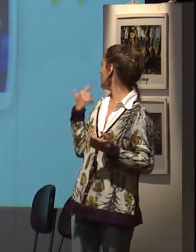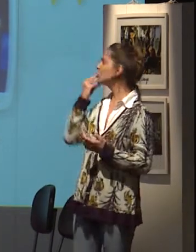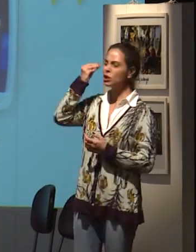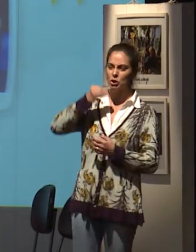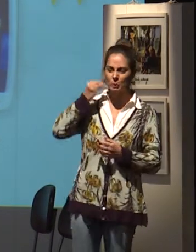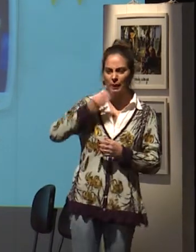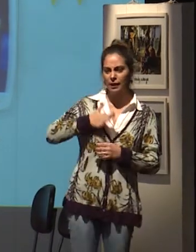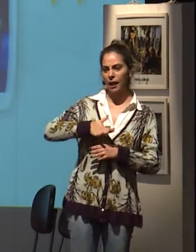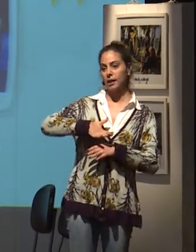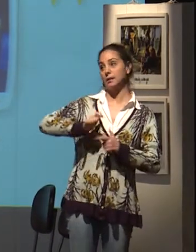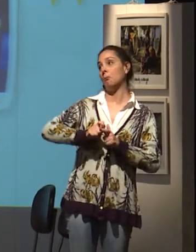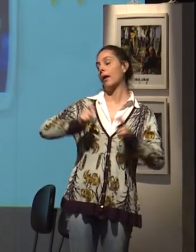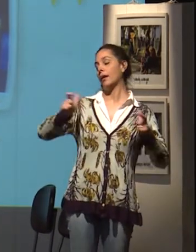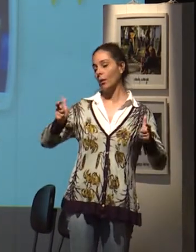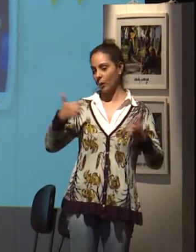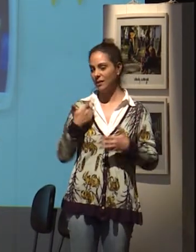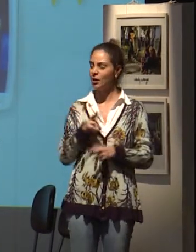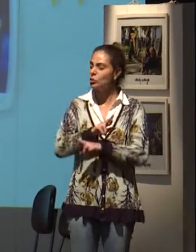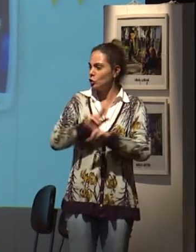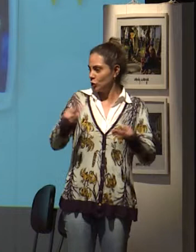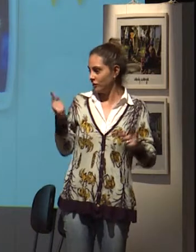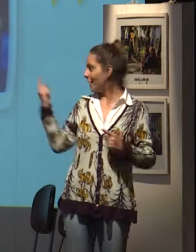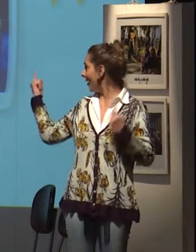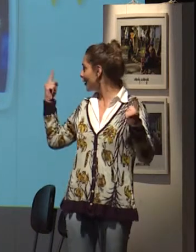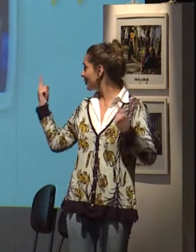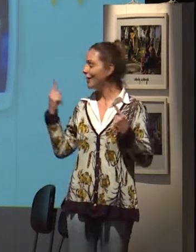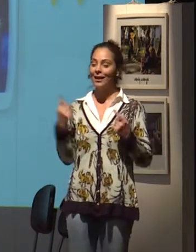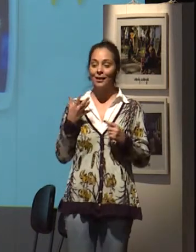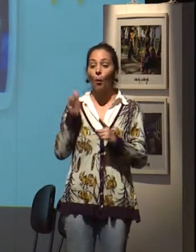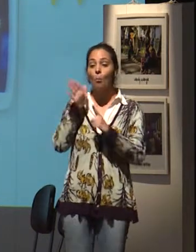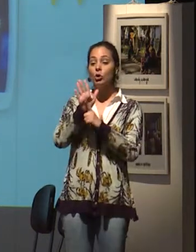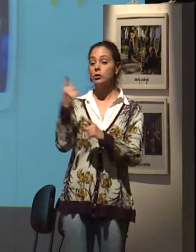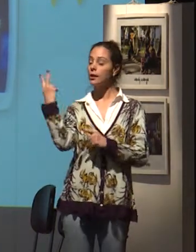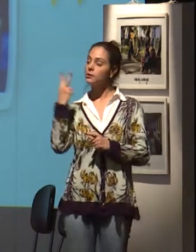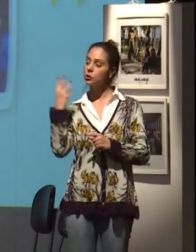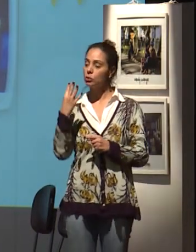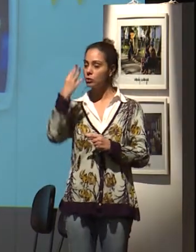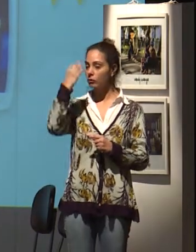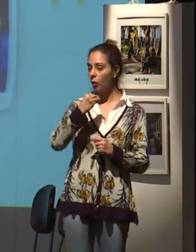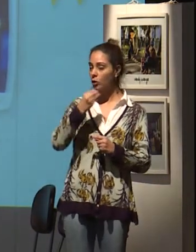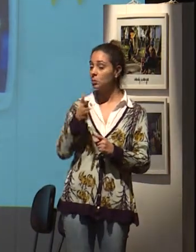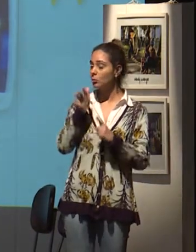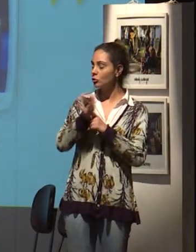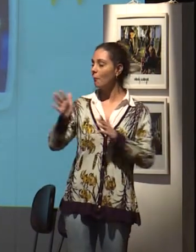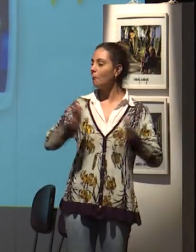de sinais, eu já tinha mais experiência, né? Isso mostra 2 períodos bem diferentes.